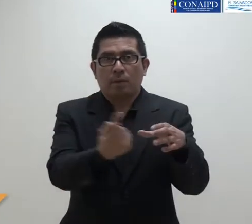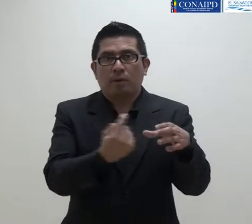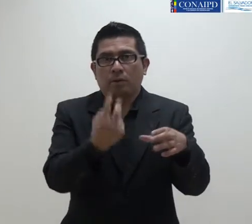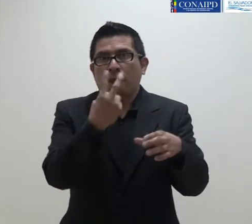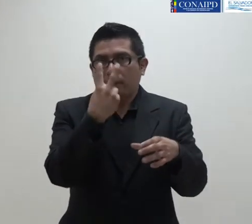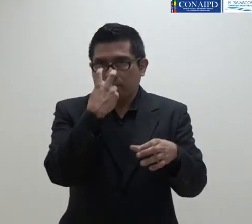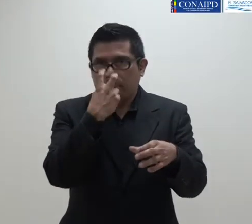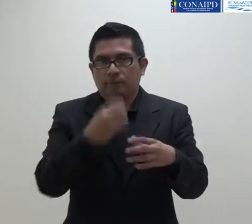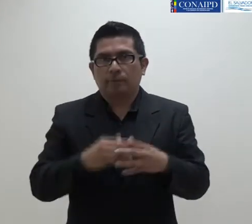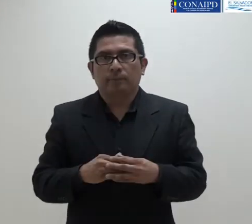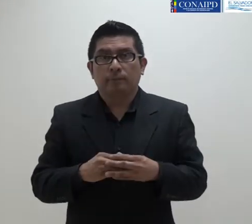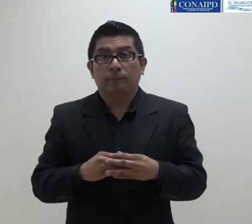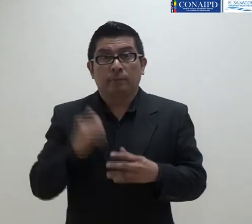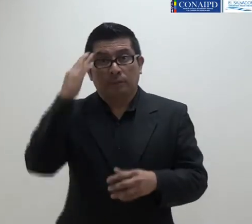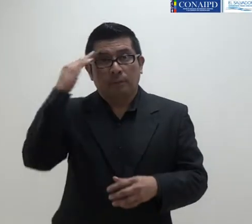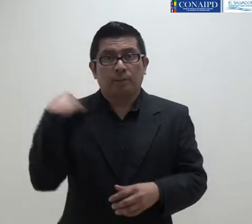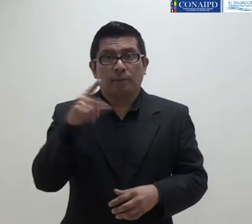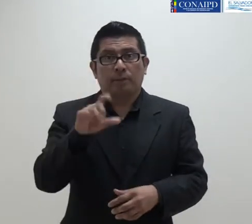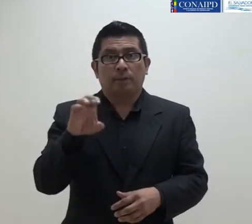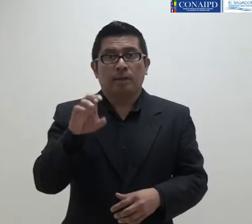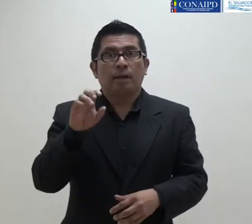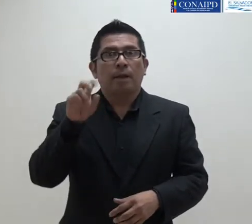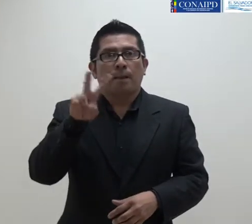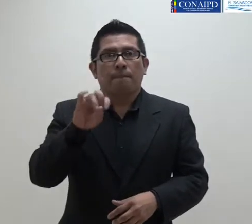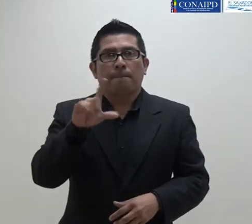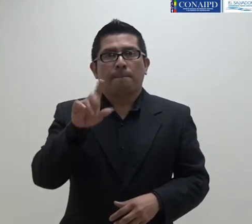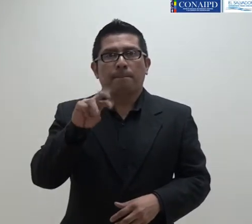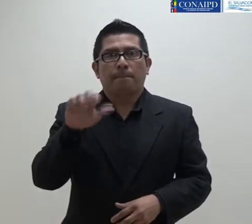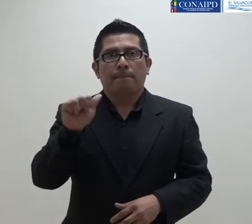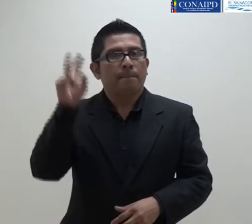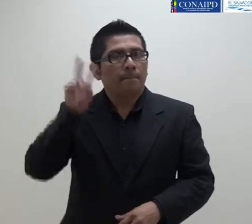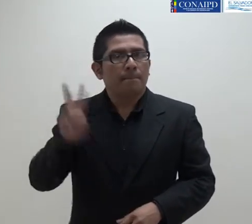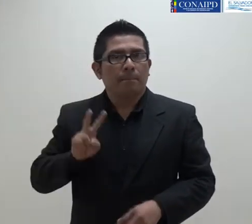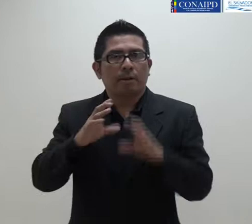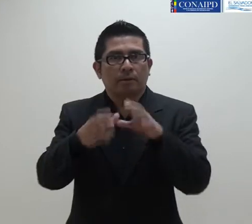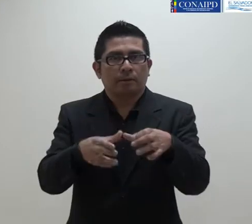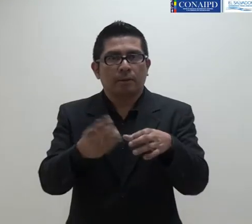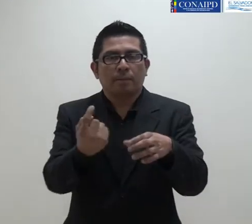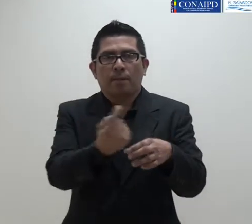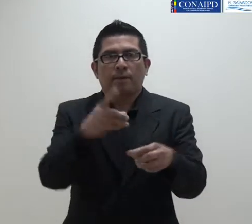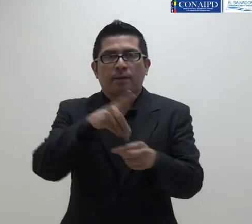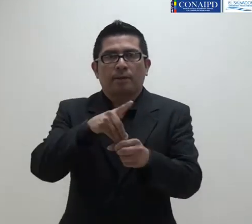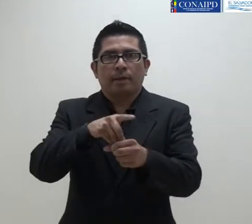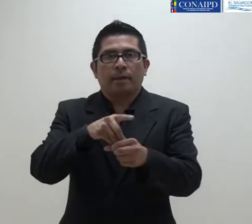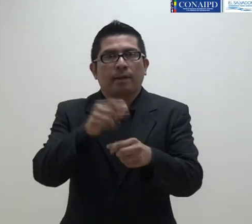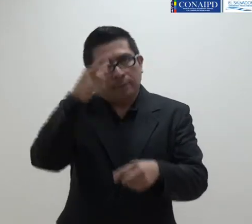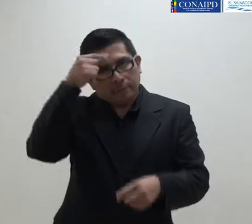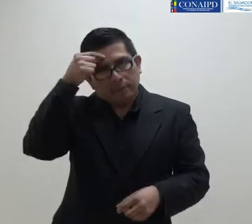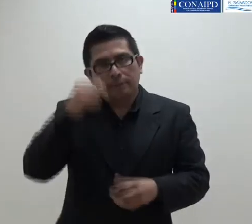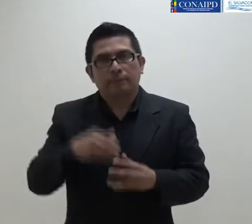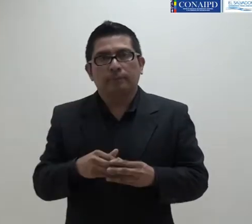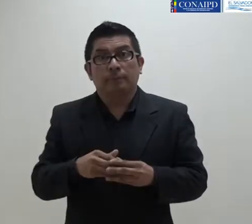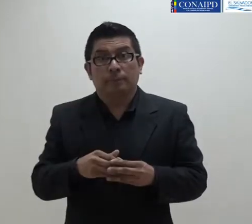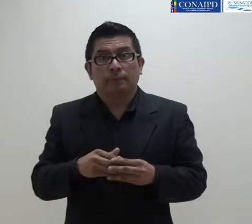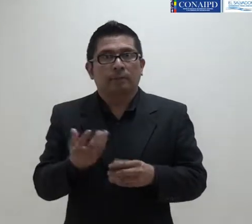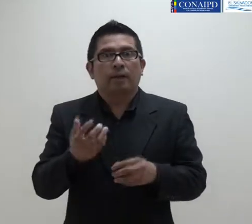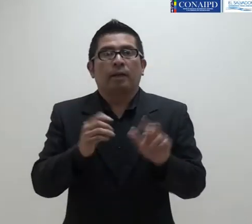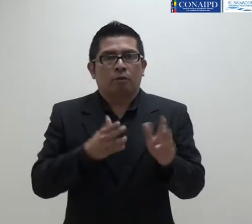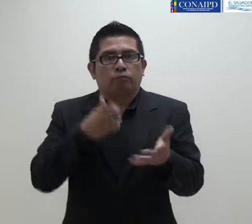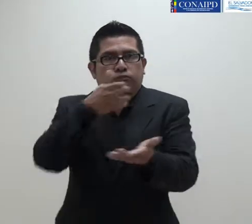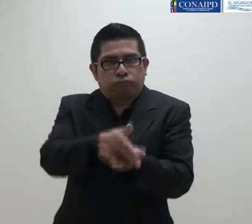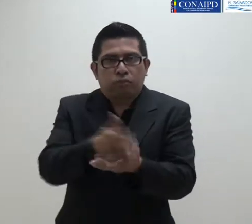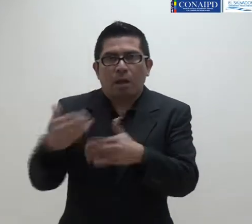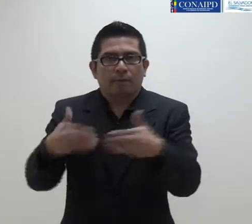con discapacidad visual, y la licenciada Vilma Mercedes Saldaña de Chiquillo, del sector de personas con discapacidad intelectual. La participación en